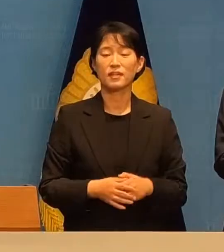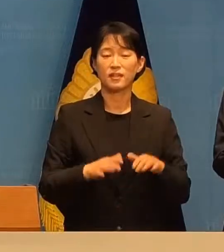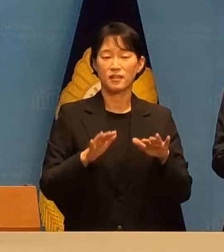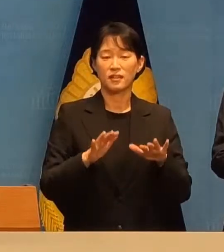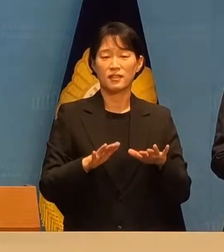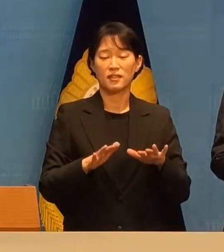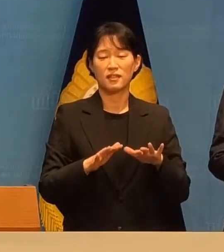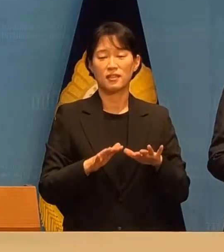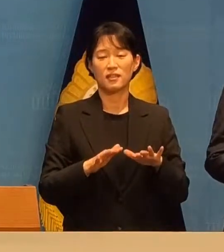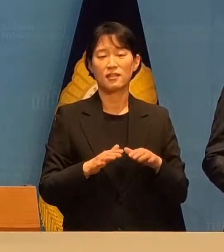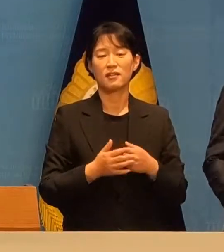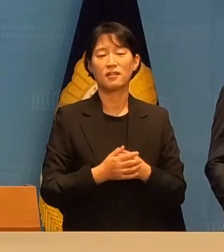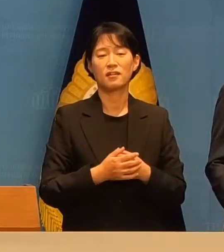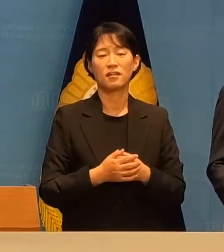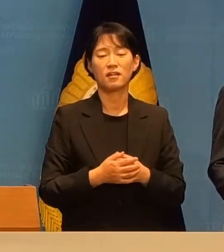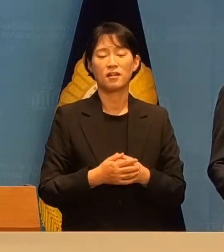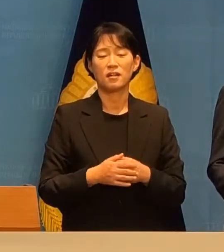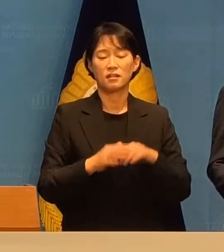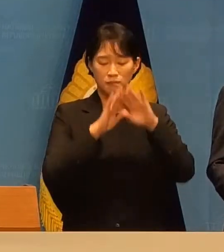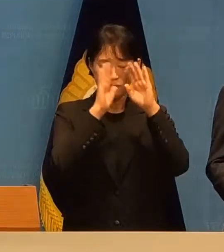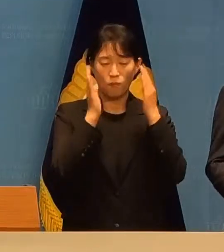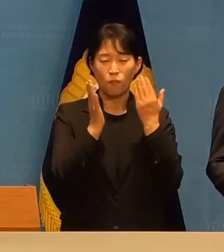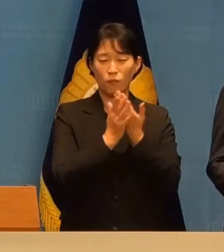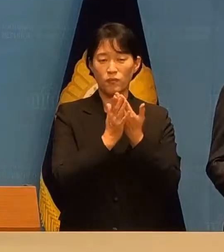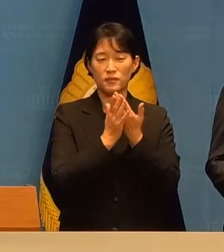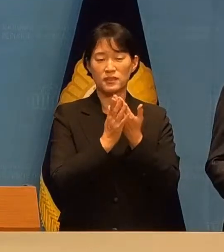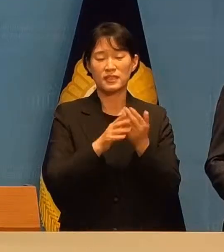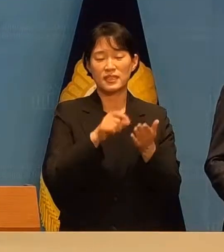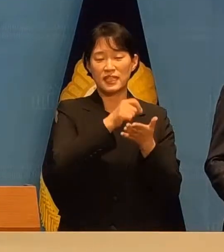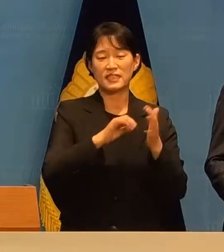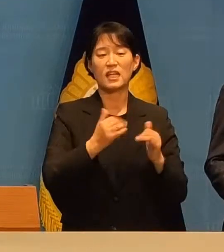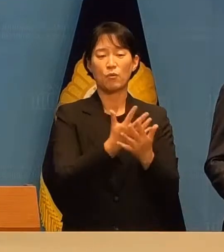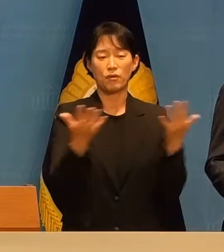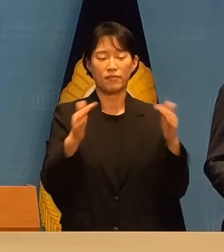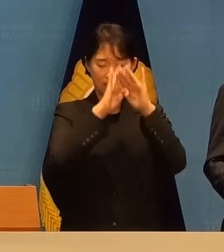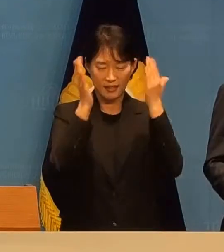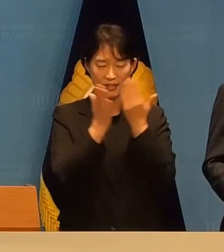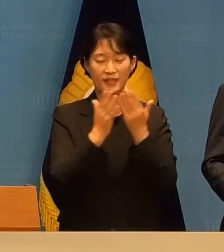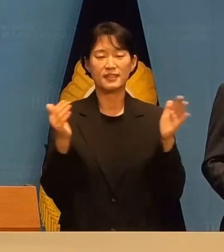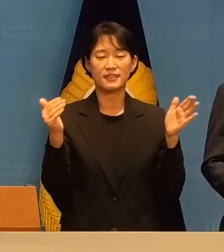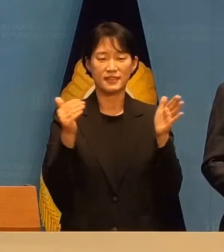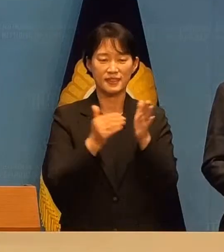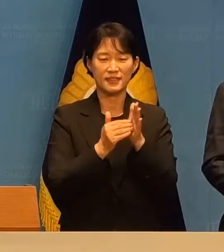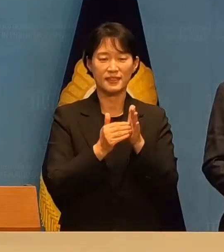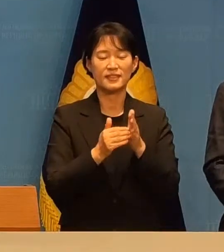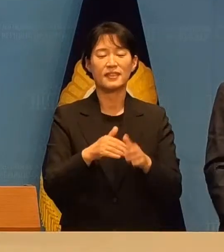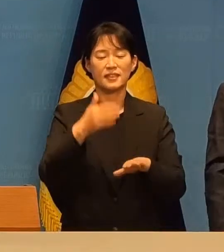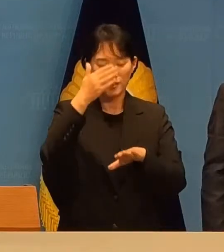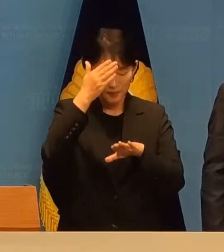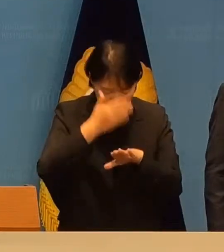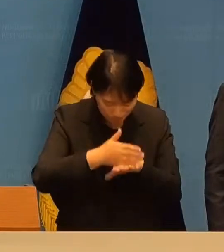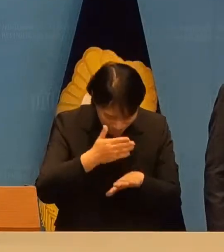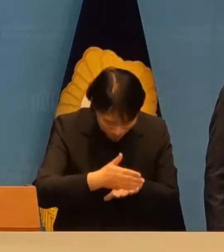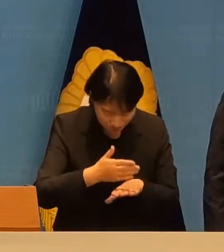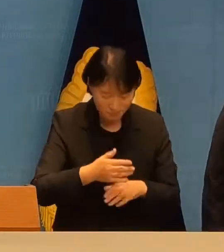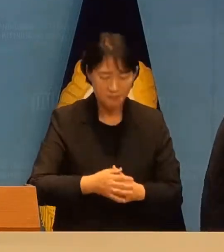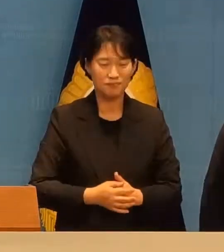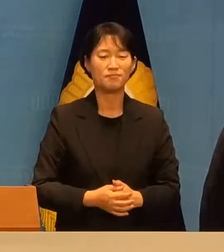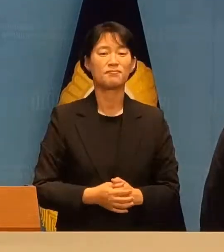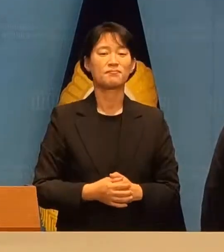이상으로 종교재단 해상 검토 발언 관련 긴급 기자회견을 모두 마치겠습니다. 경청해 주셔서 감사합니다.